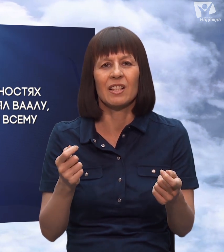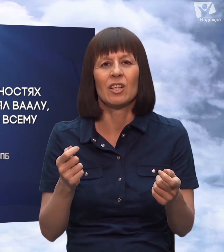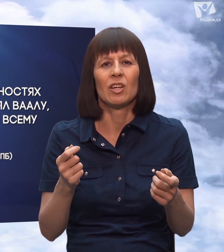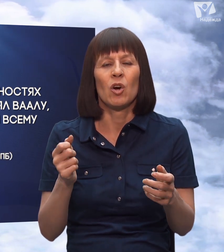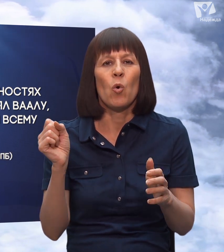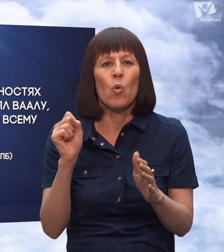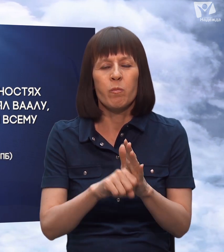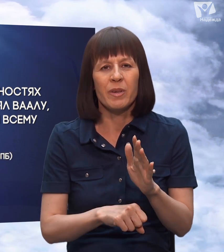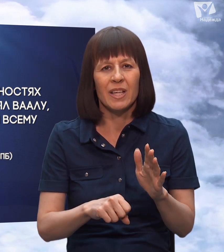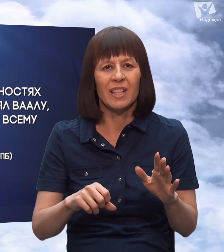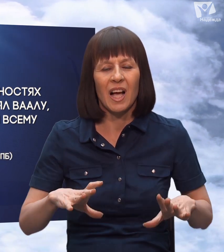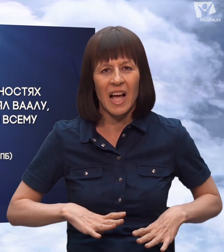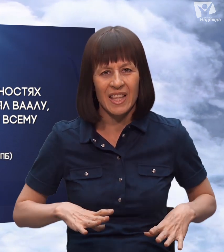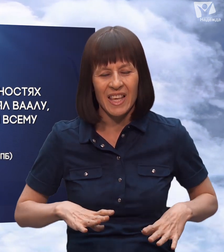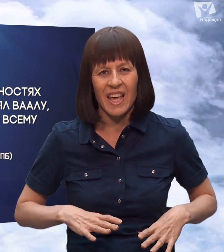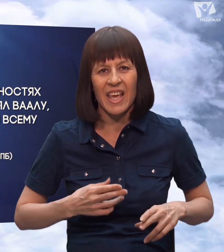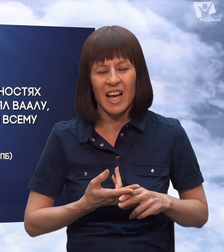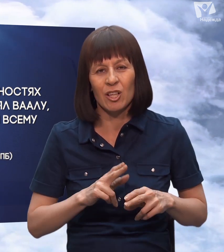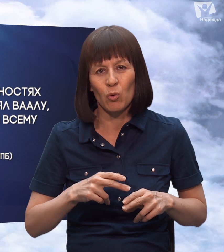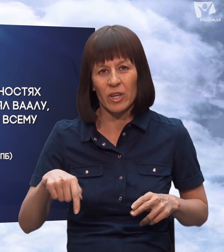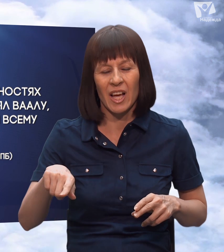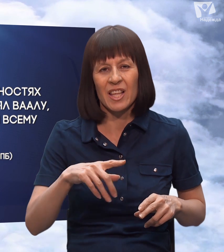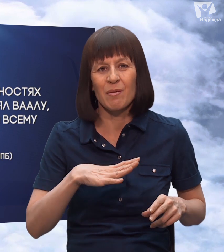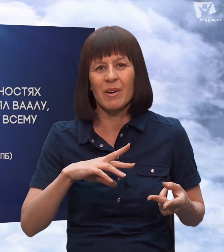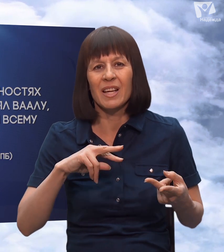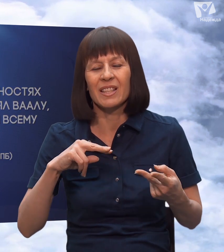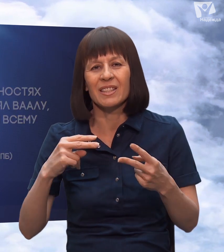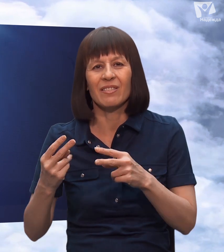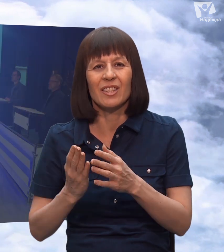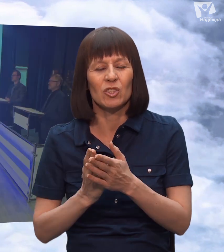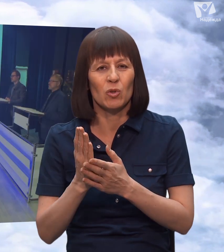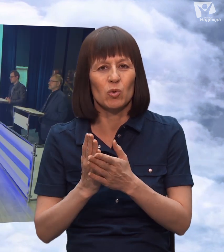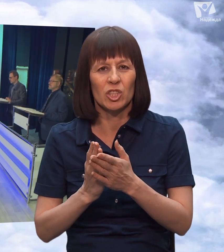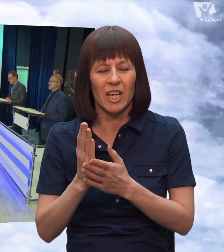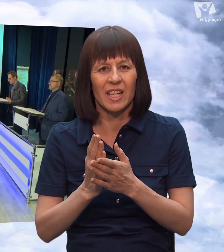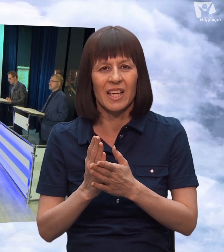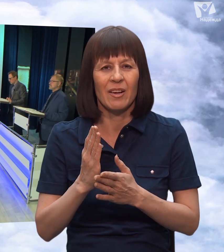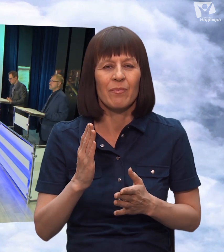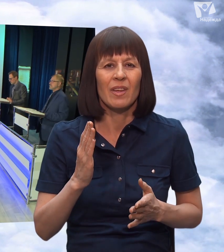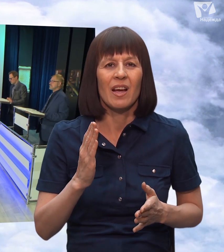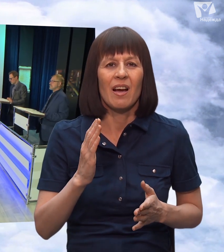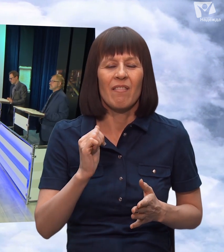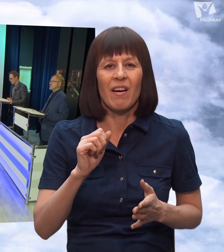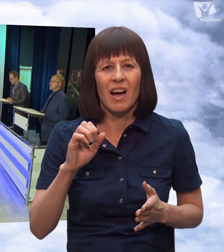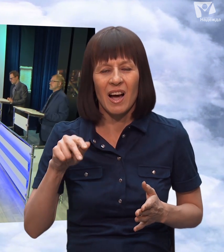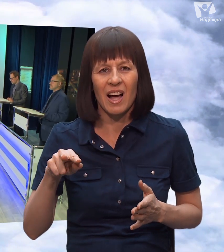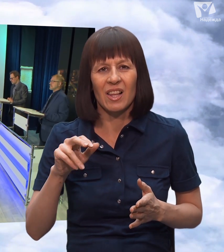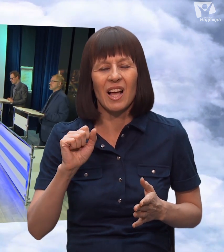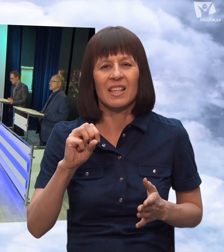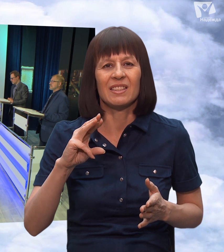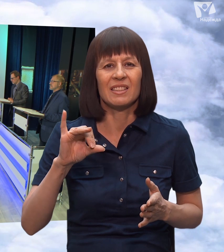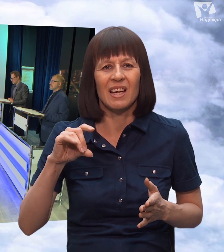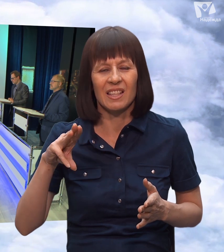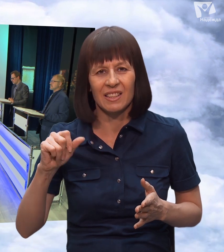ваалу богу солнца бога луна луне созвездием столб hr и из и храма вы не сжёг его